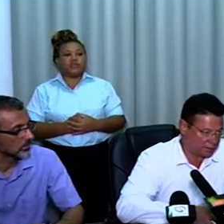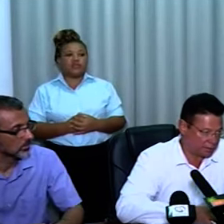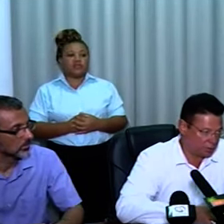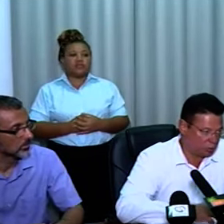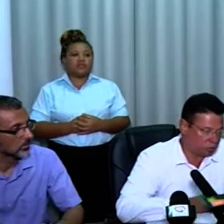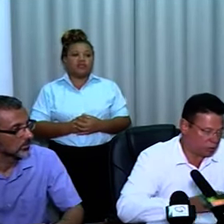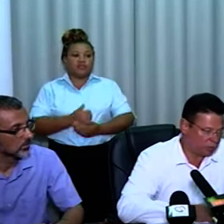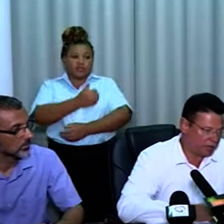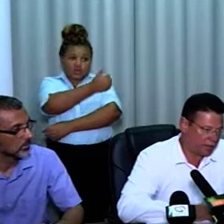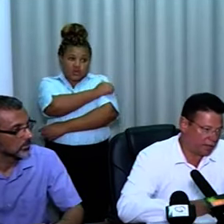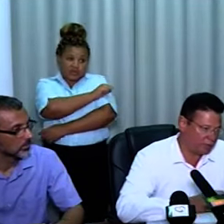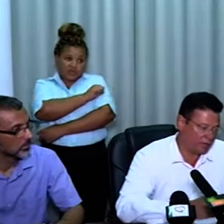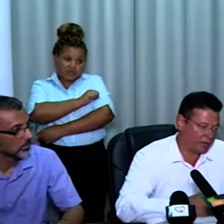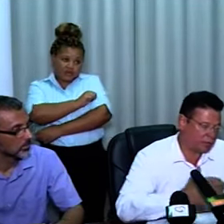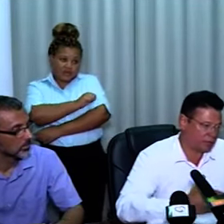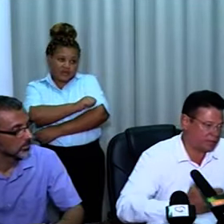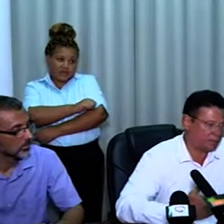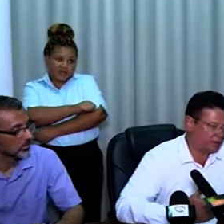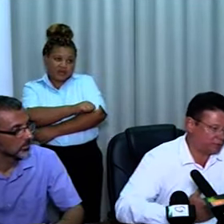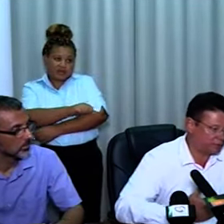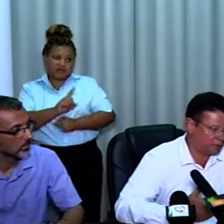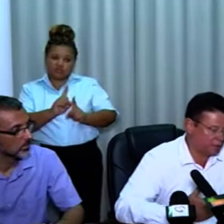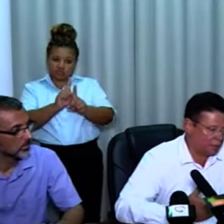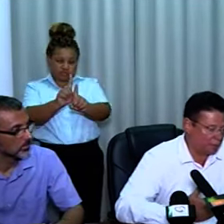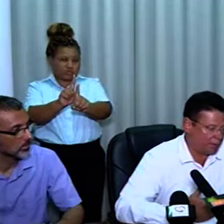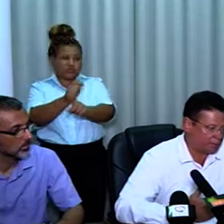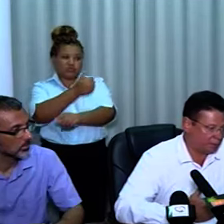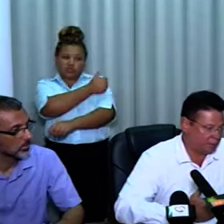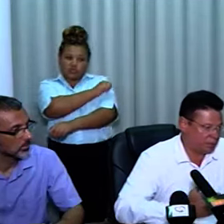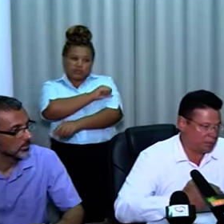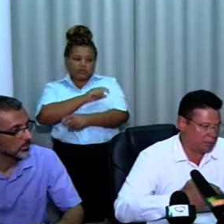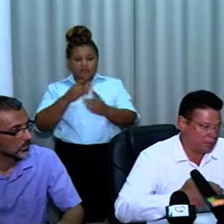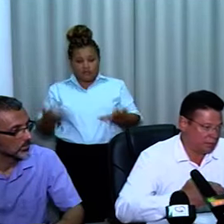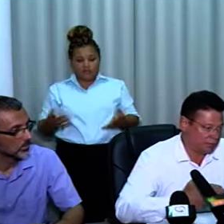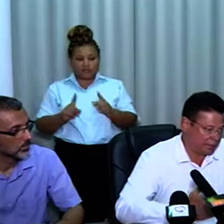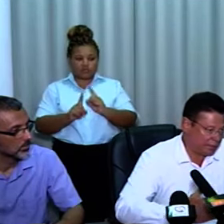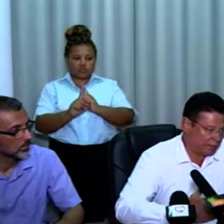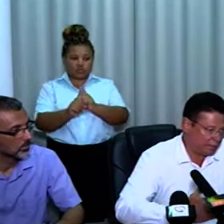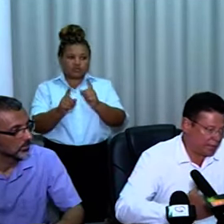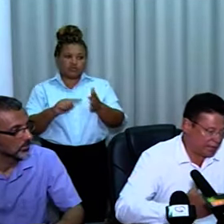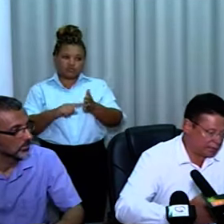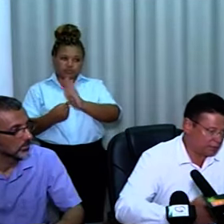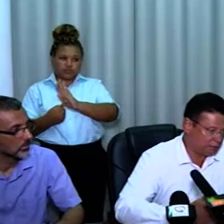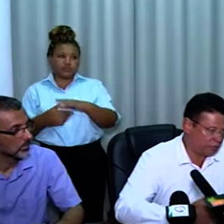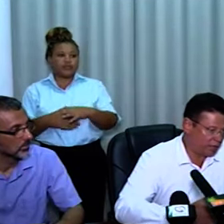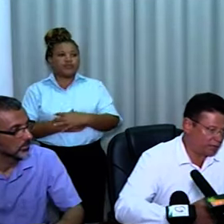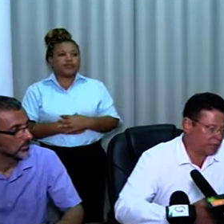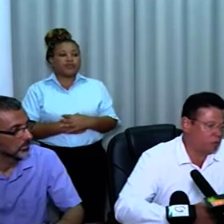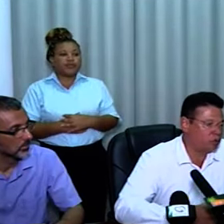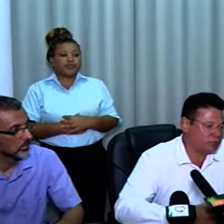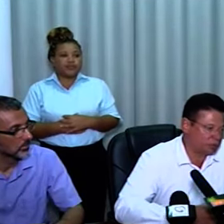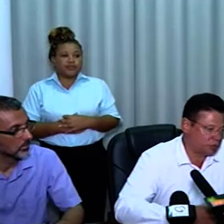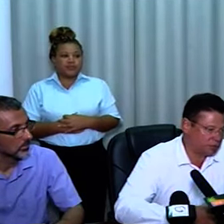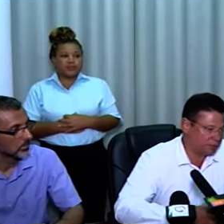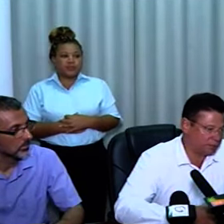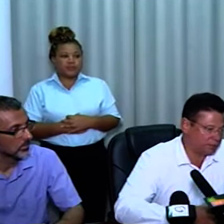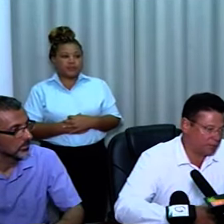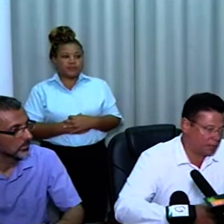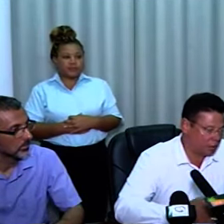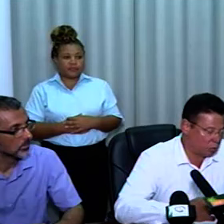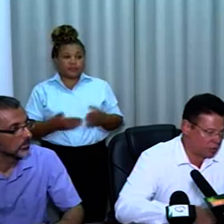place. Nous, tout le temps, nous faisons des trois steps en avance. Par exemple, ce qui est essentiel pour faire là, c'est contact